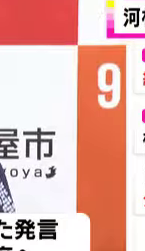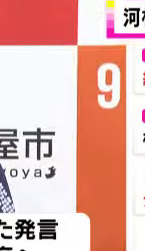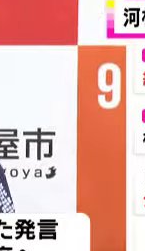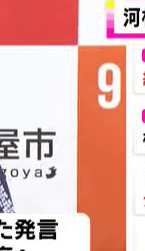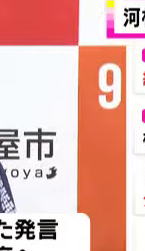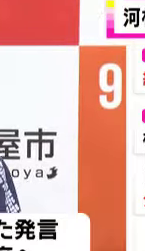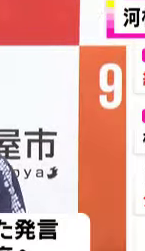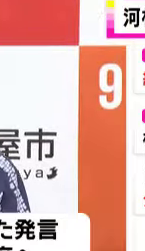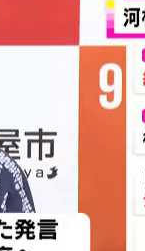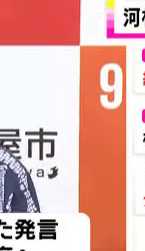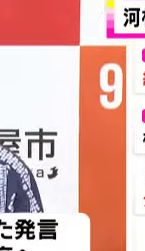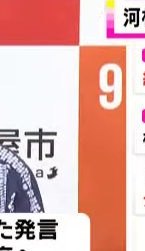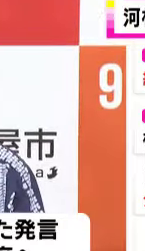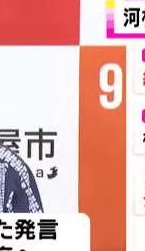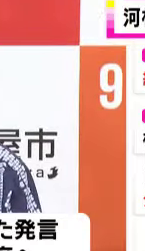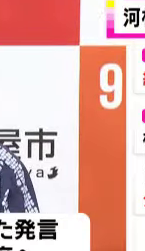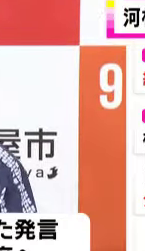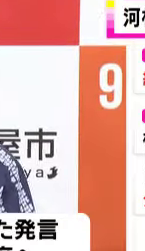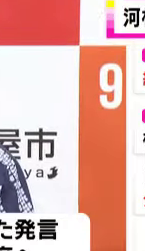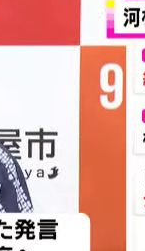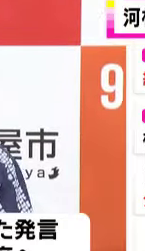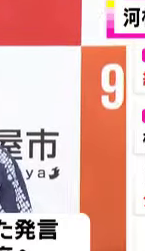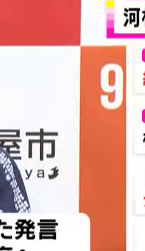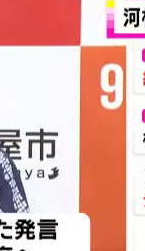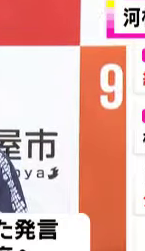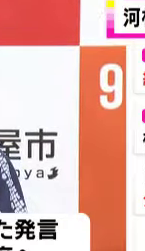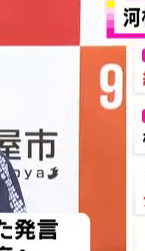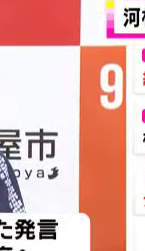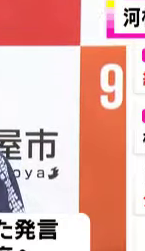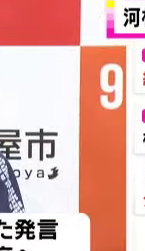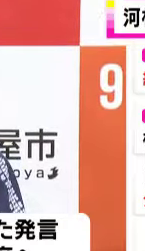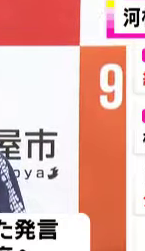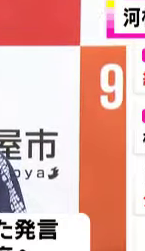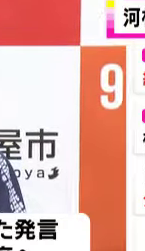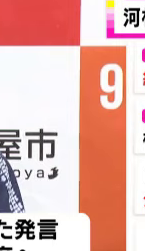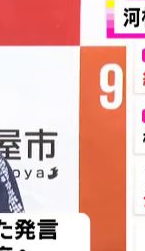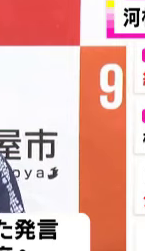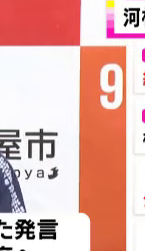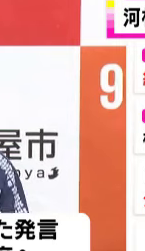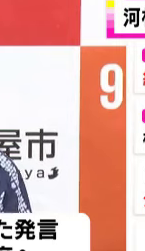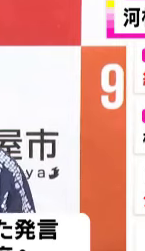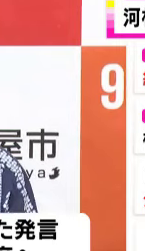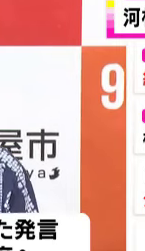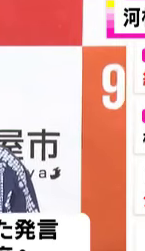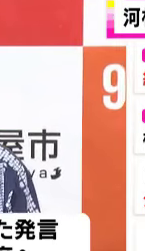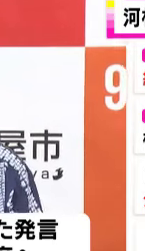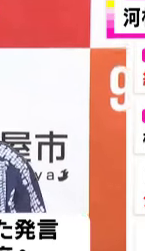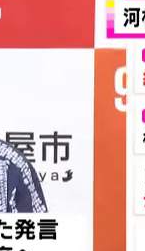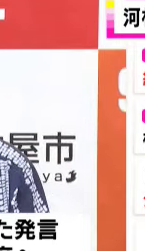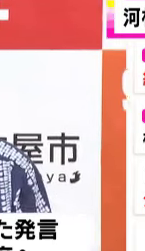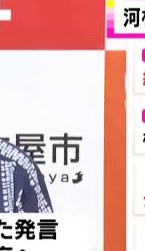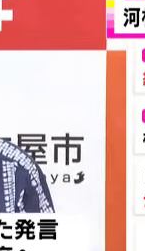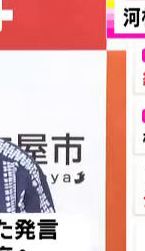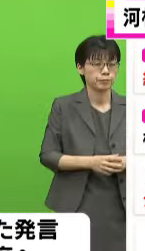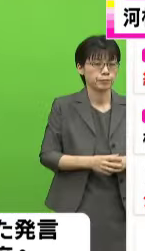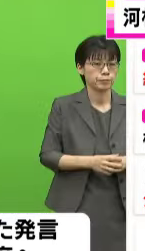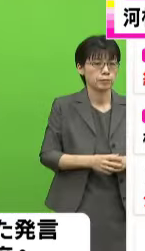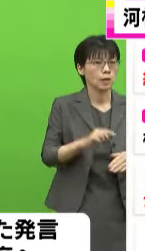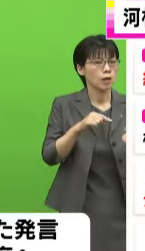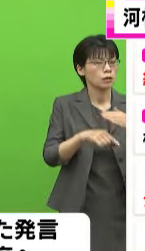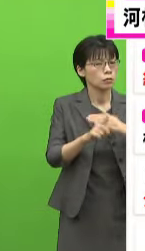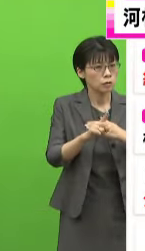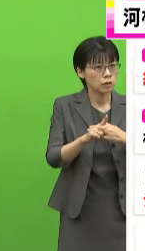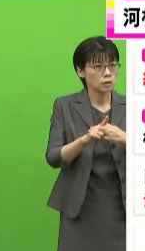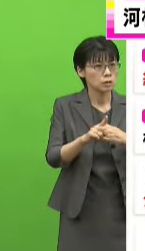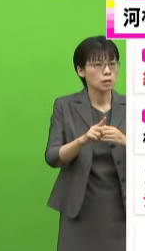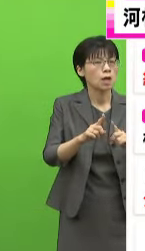に対する批判を考慮し名古屋市の河村市長が甲州大会の閉会式を欠席する方針を固めたという